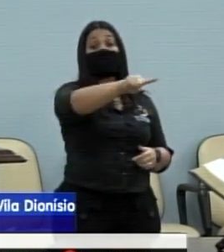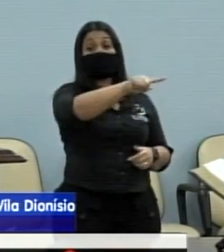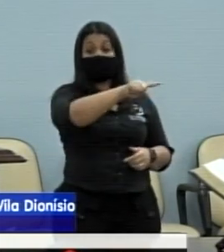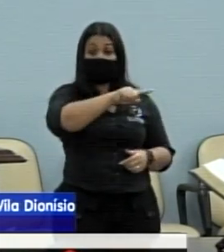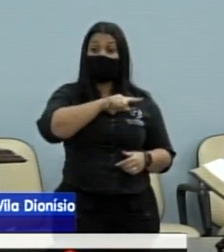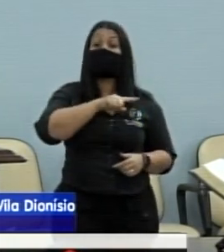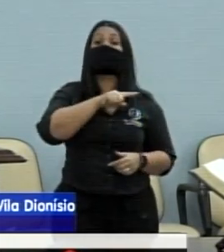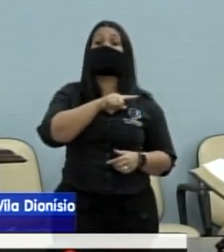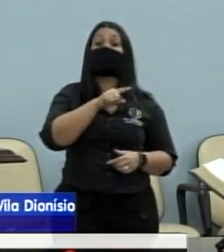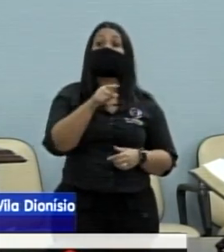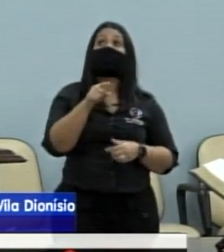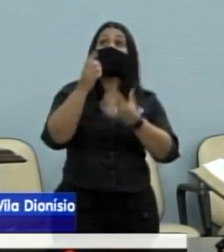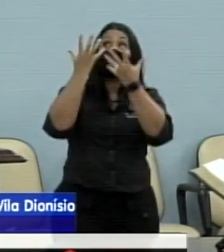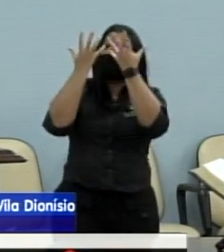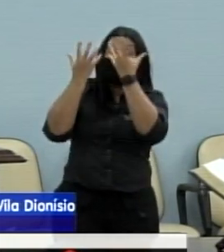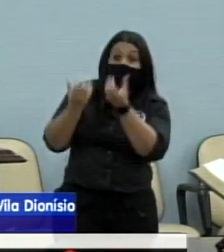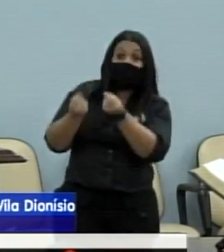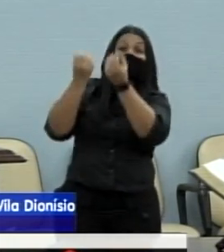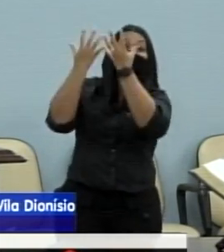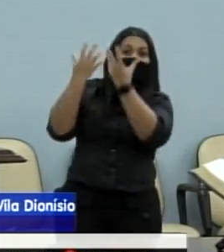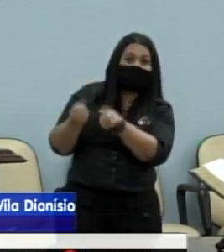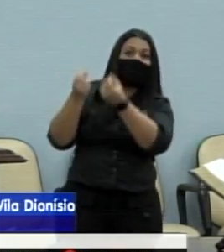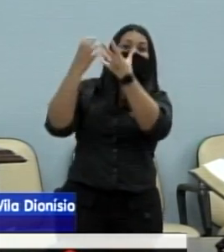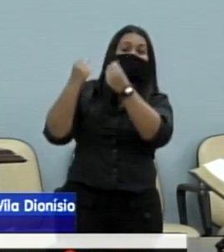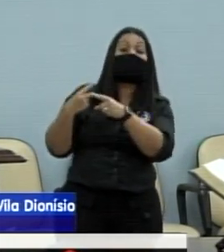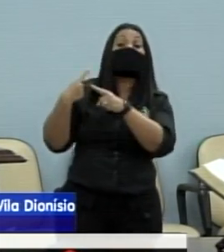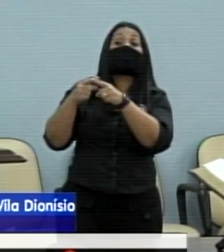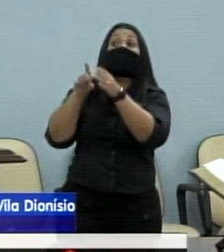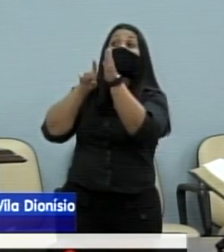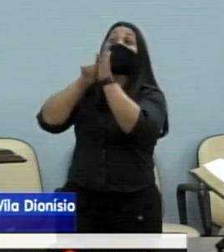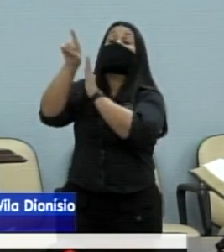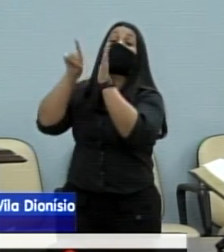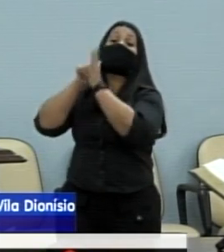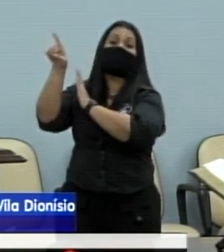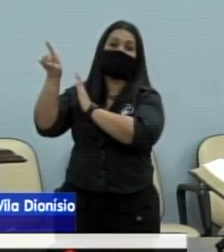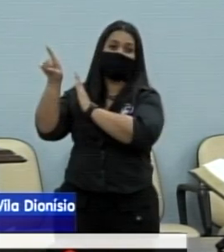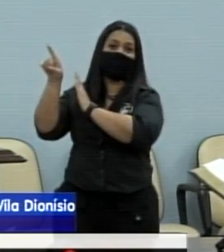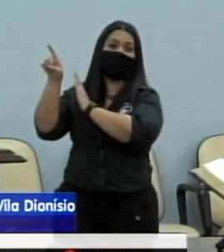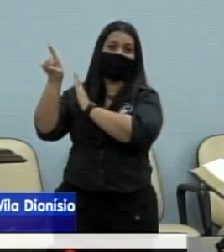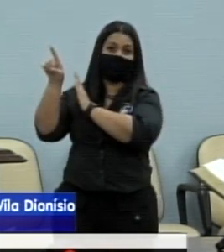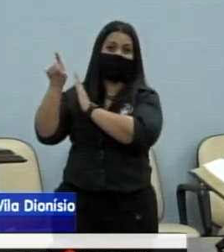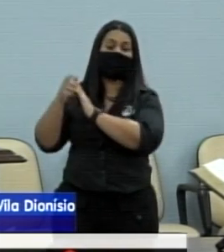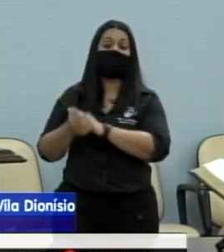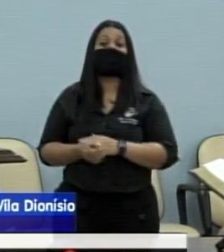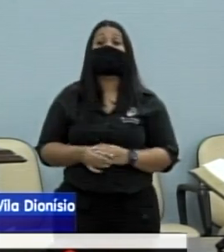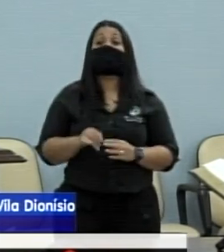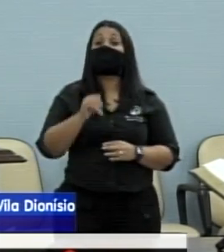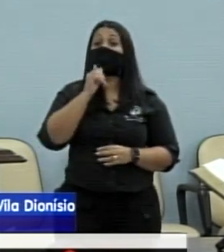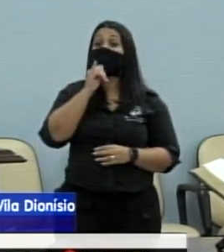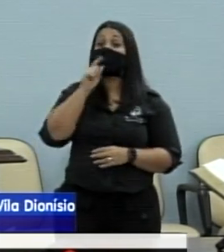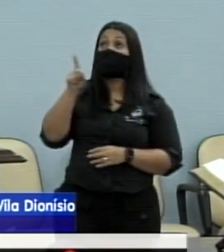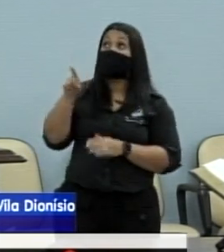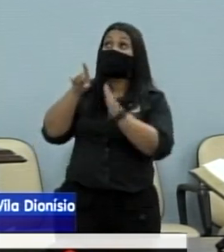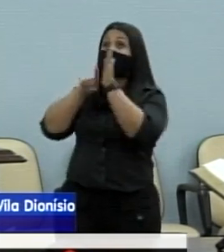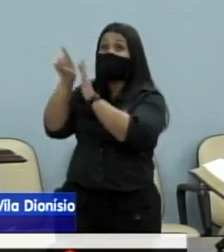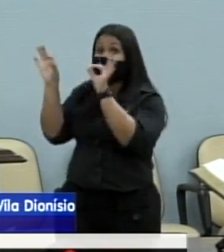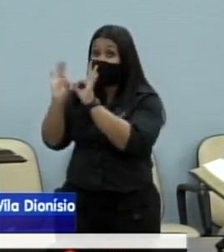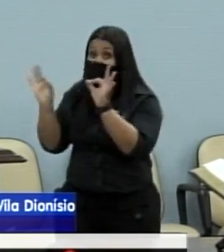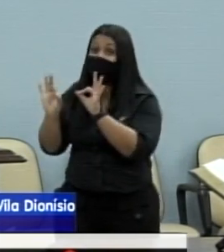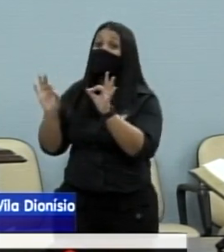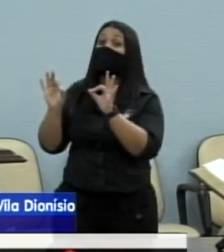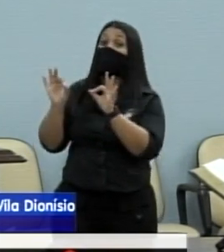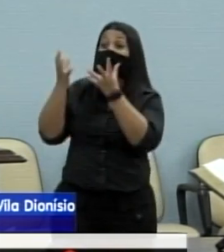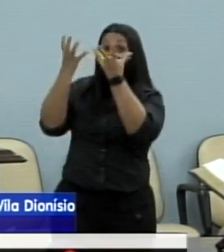são coniventes a partir do momento que não questionam. Tá? Quem não questiona é cúmplice.